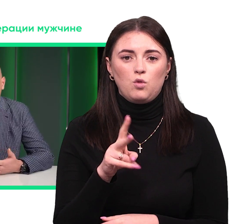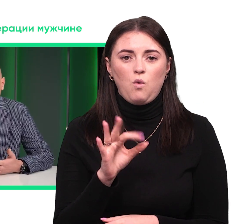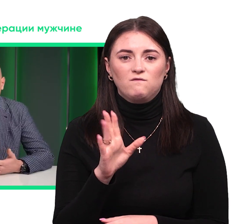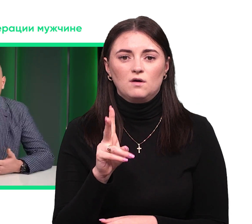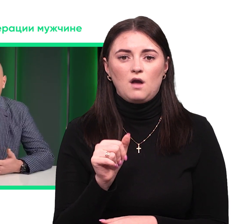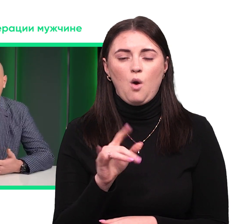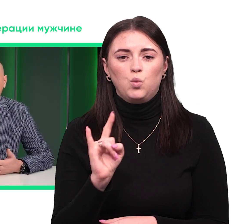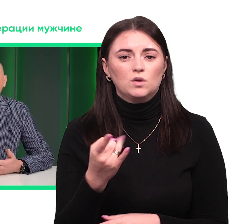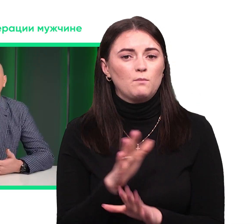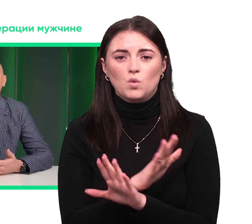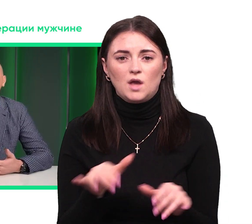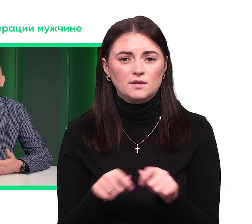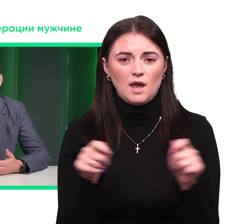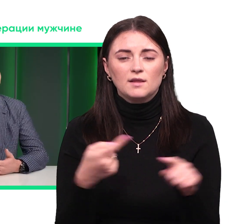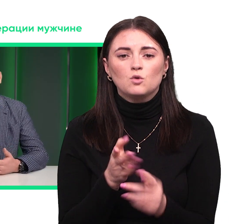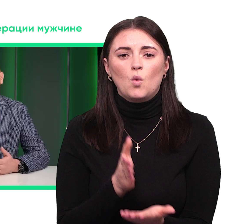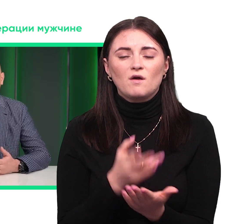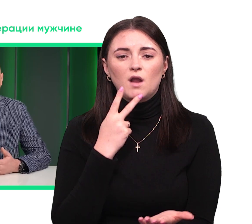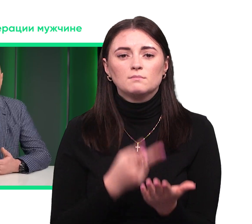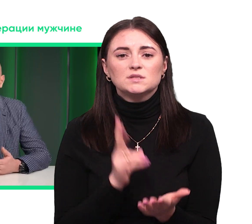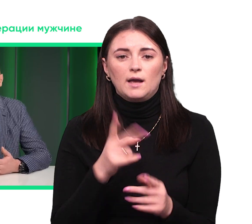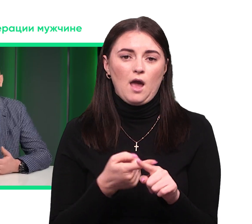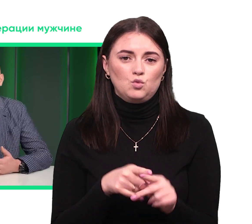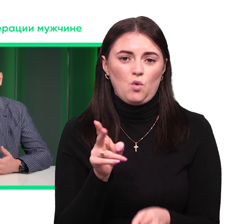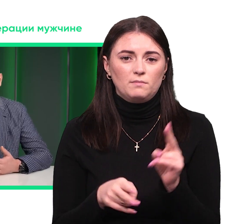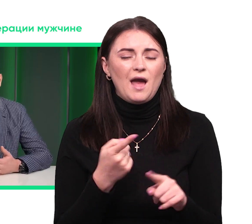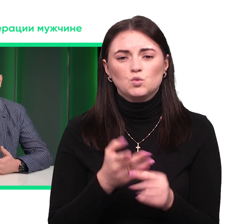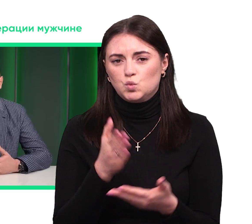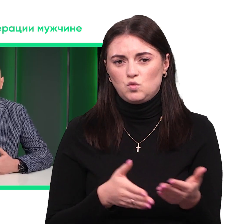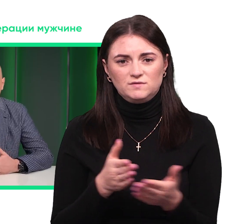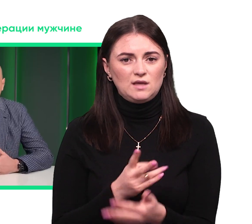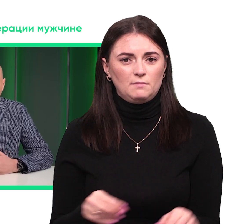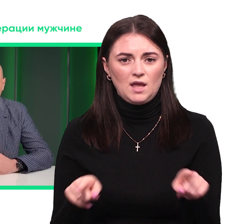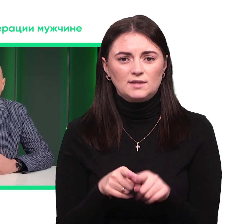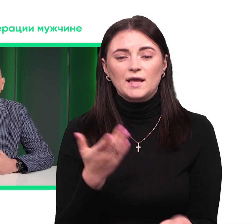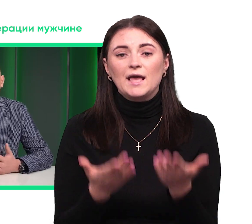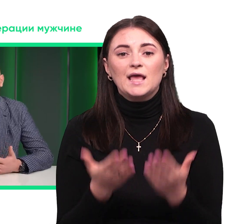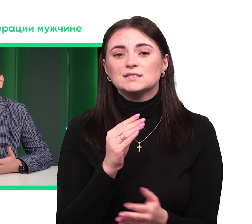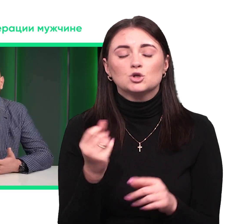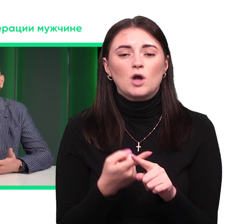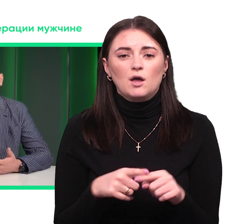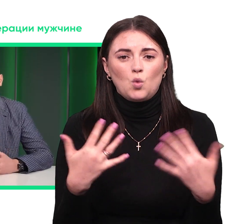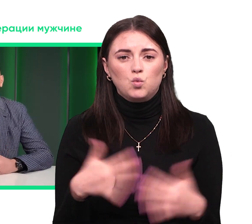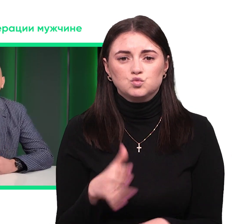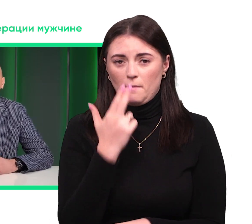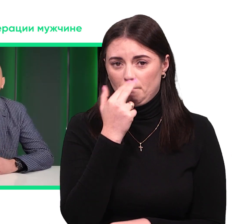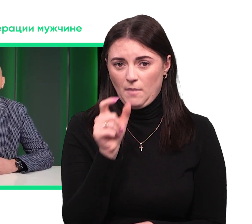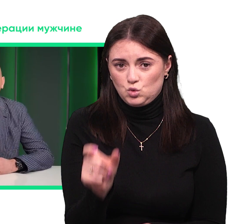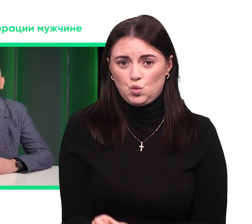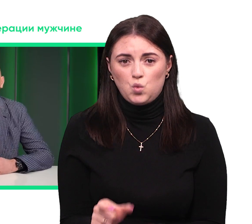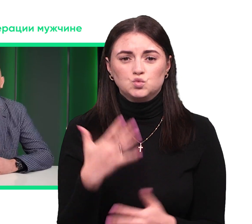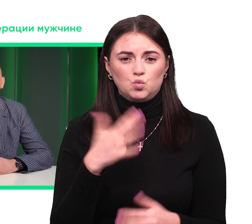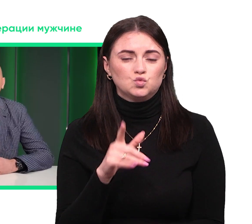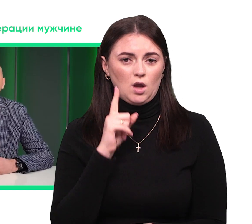не открылась. Это является показанием к этой операции. Это совсем не так. Но если же это уже подросток, если это